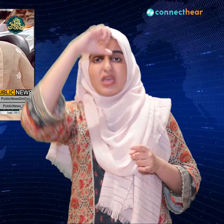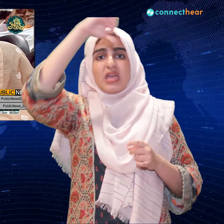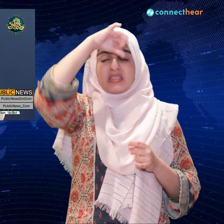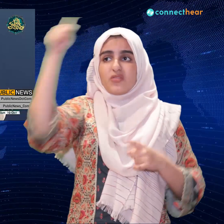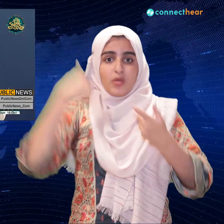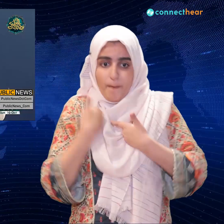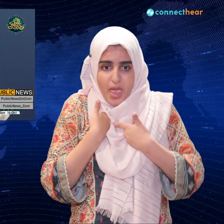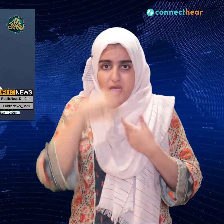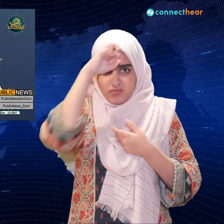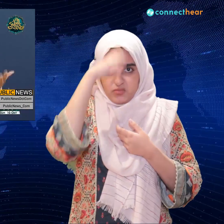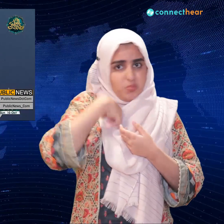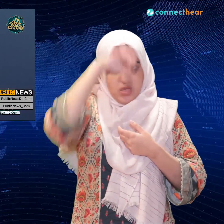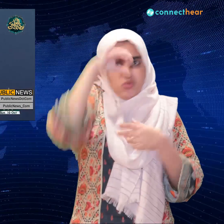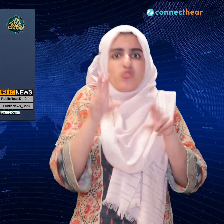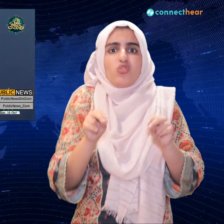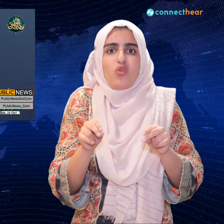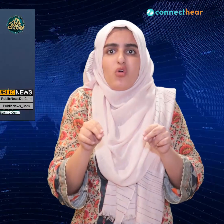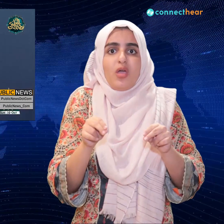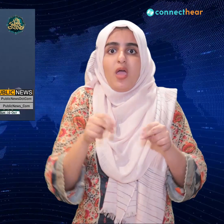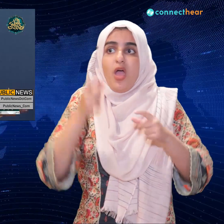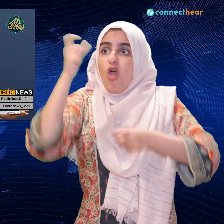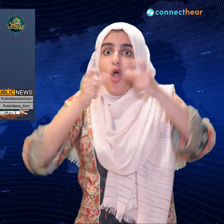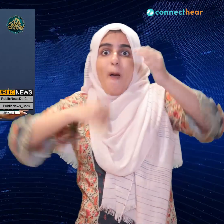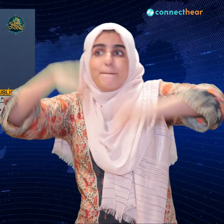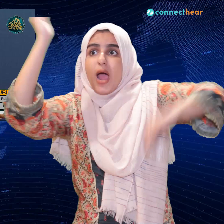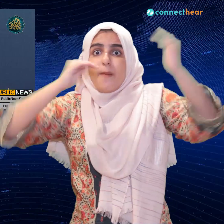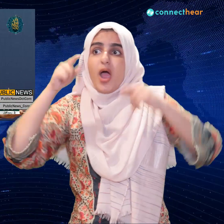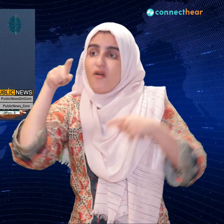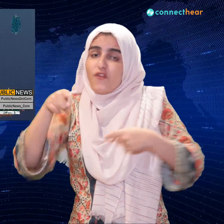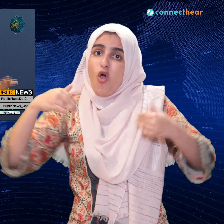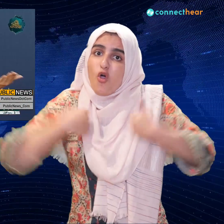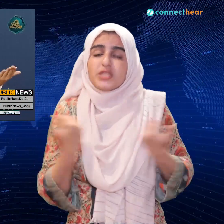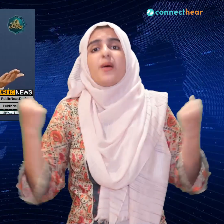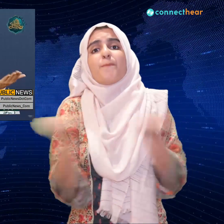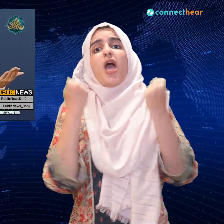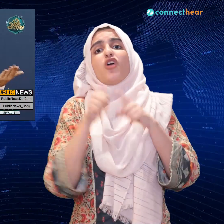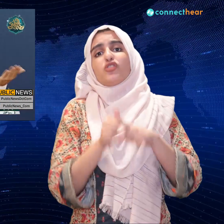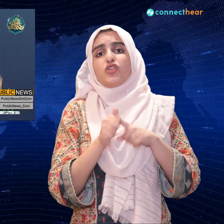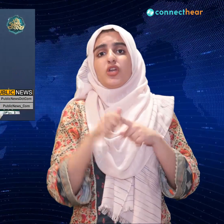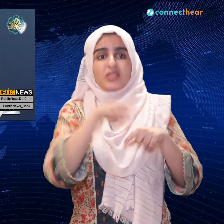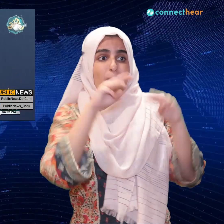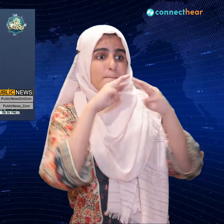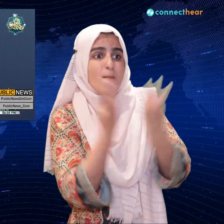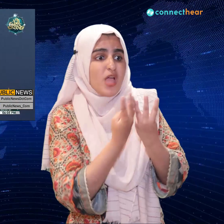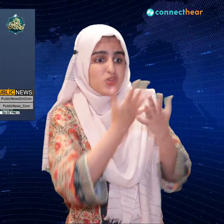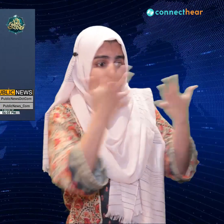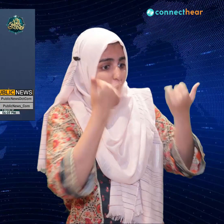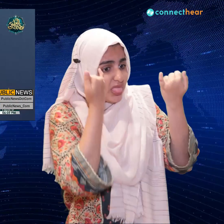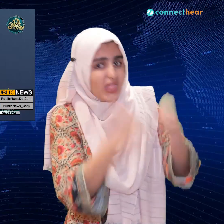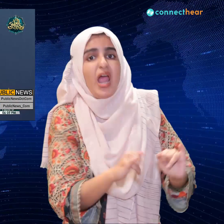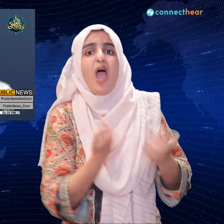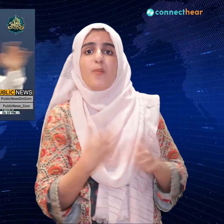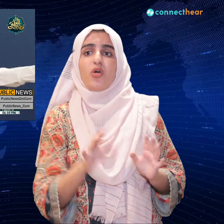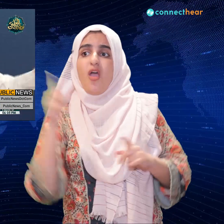سکولر نہیں ہوں، لیکن سکولرز کو بیٹھ کے اس کے اوپر کام کرنا پڑے گا. یہ معاشرے کے سامنے بہت بڑا چیلنج آ رہا ہے